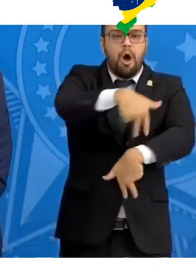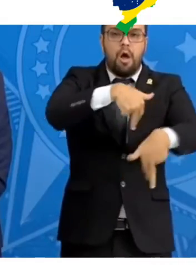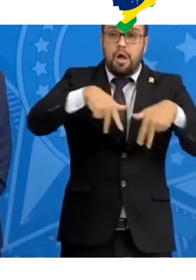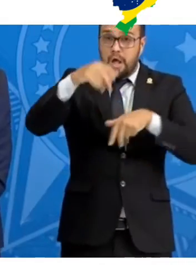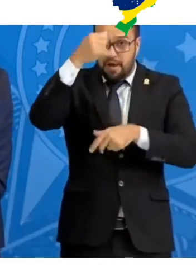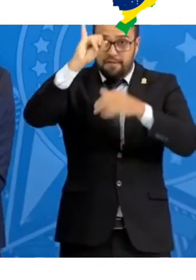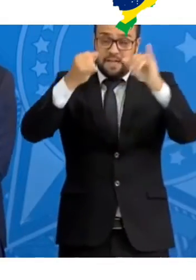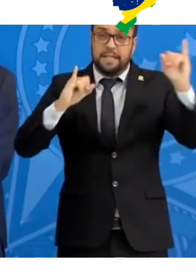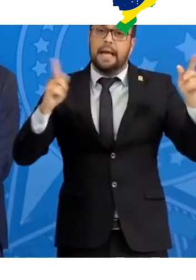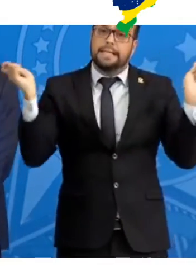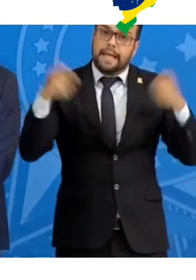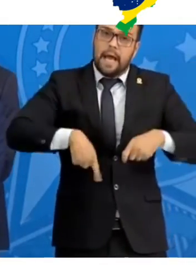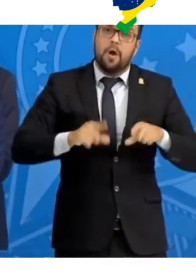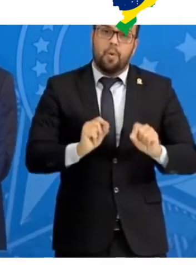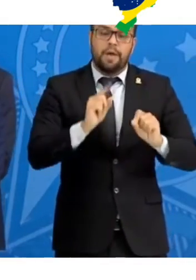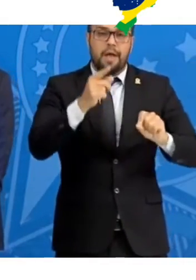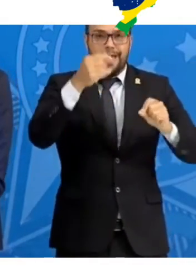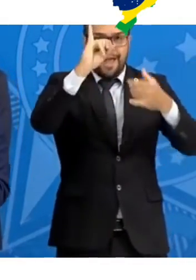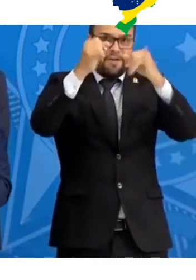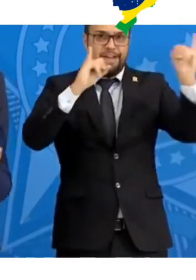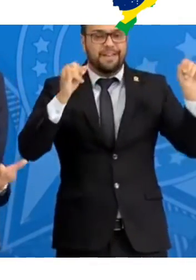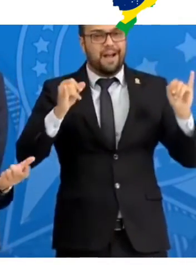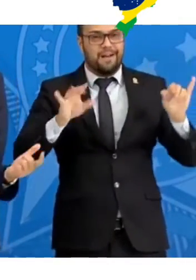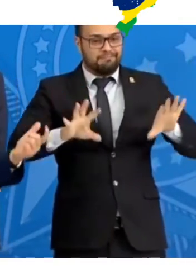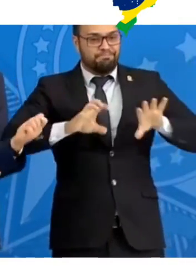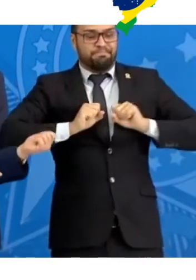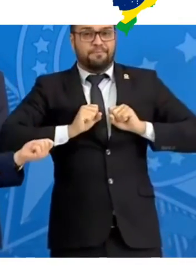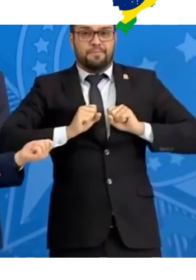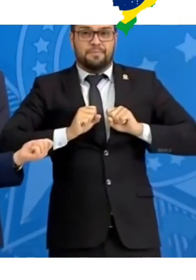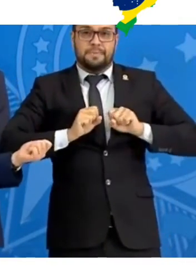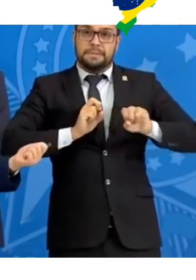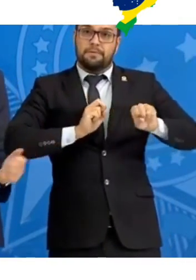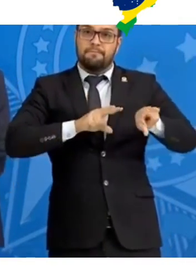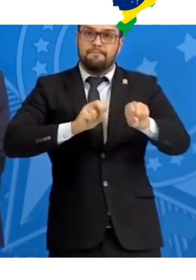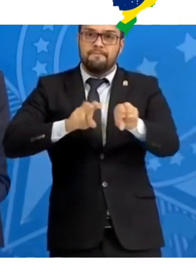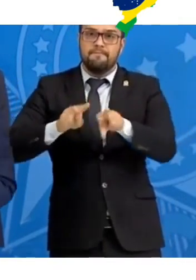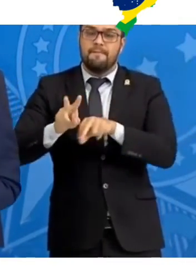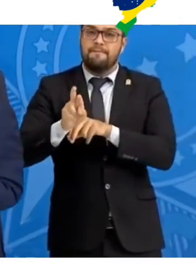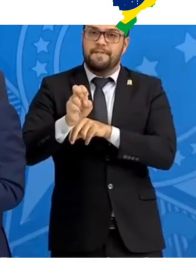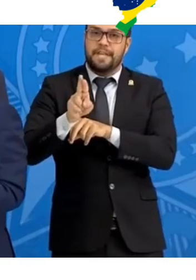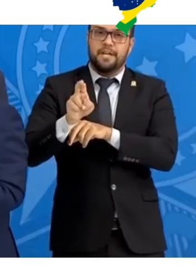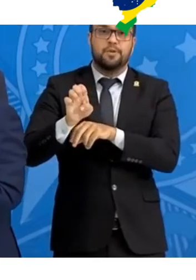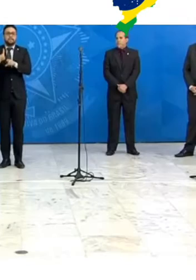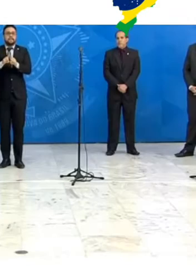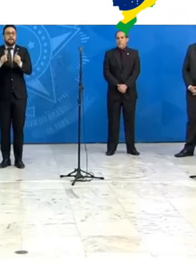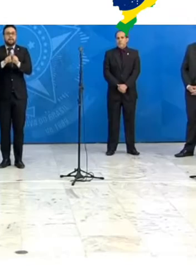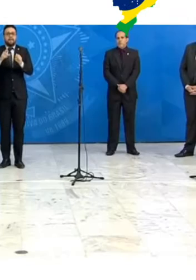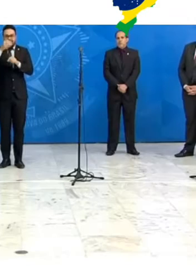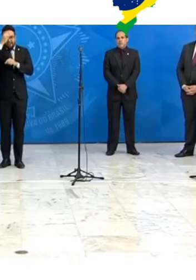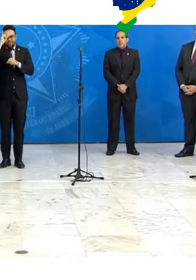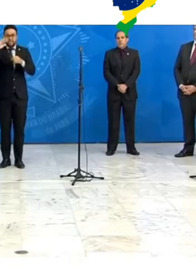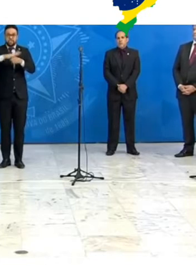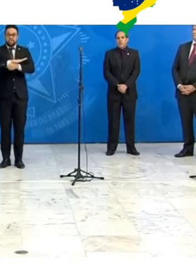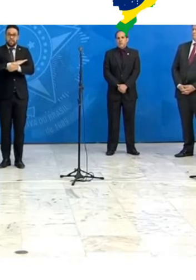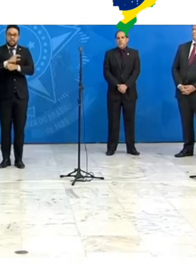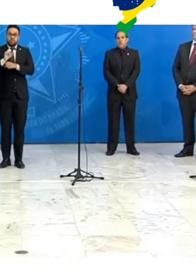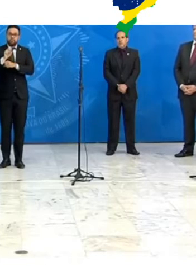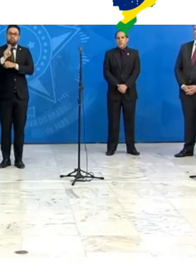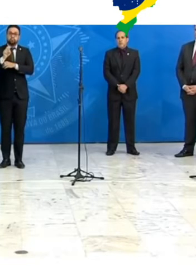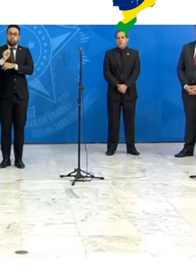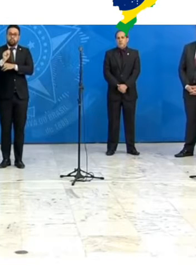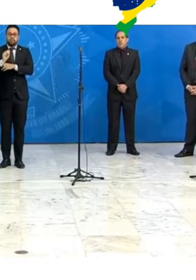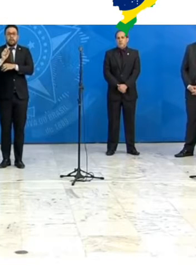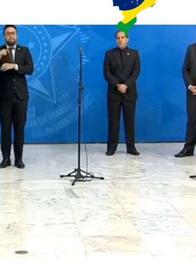eles a condição de não se contaminar. Com isso não sobrecarregamos o sistema de saúde e, o que é mais importante,